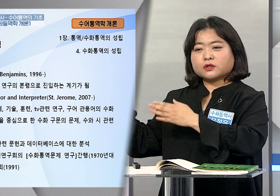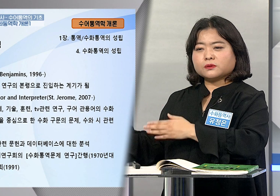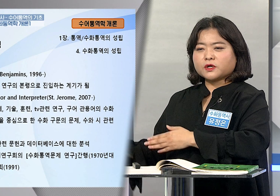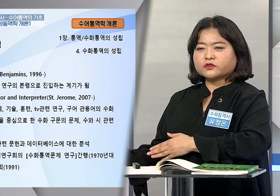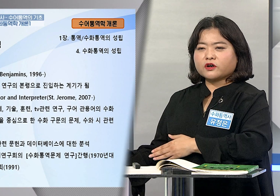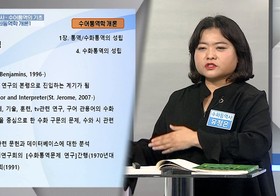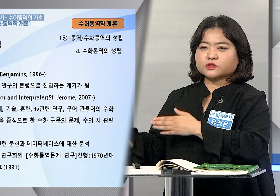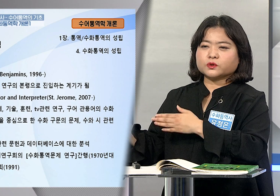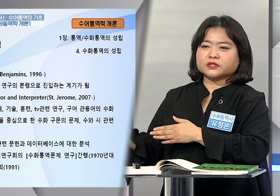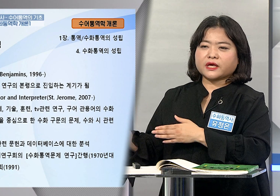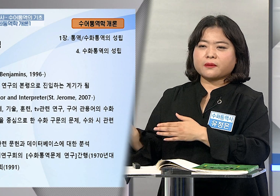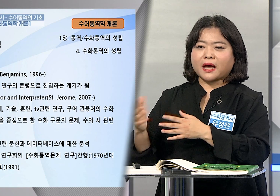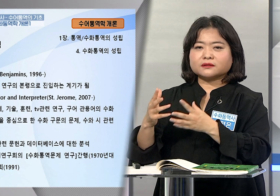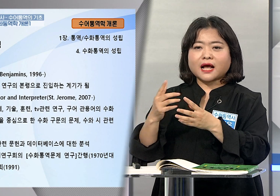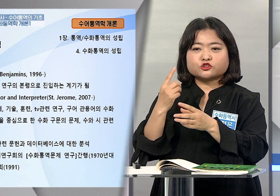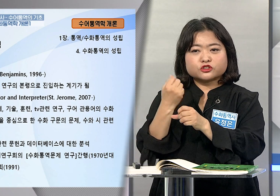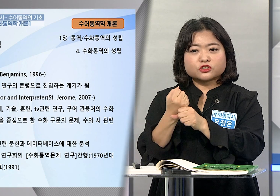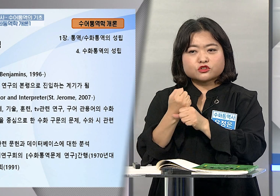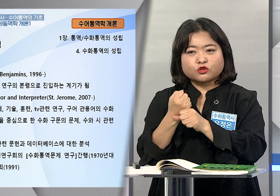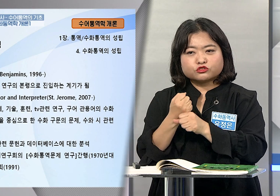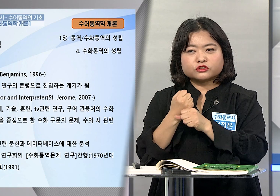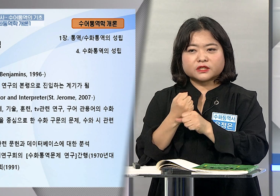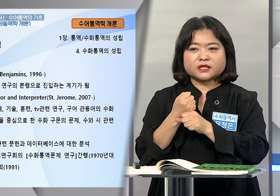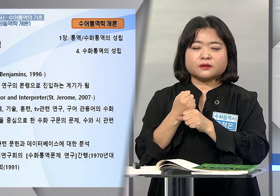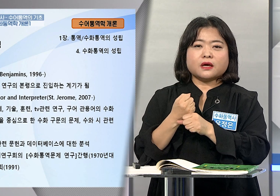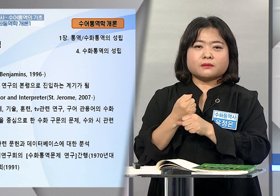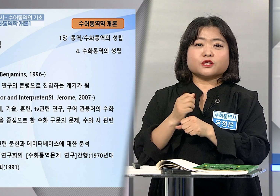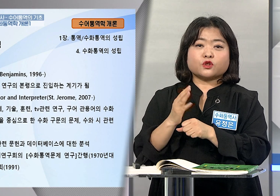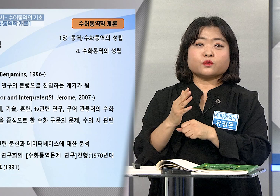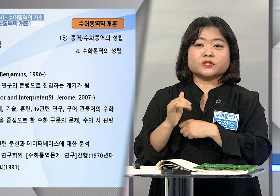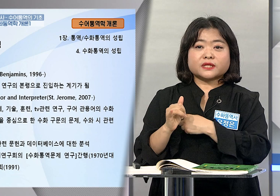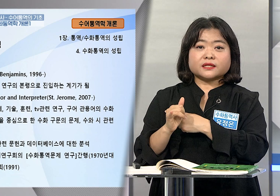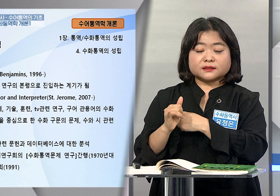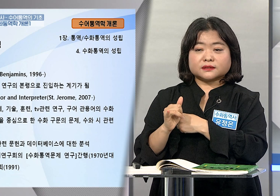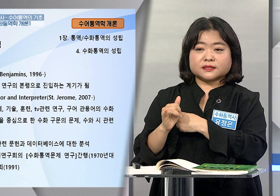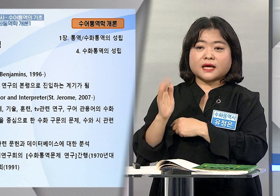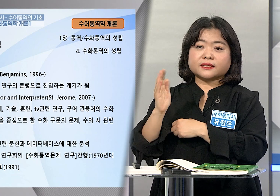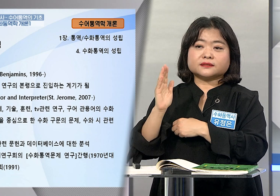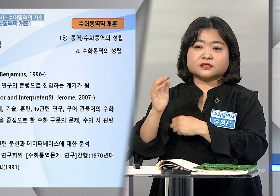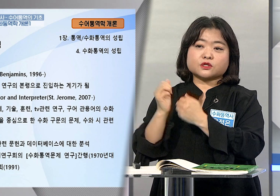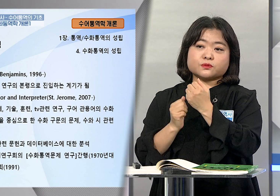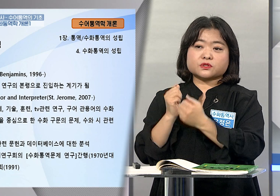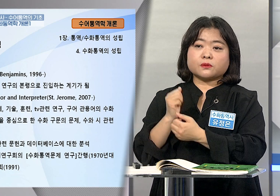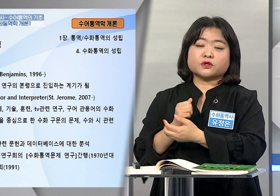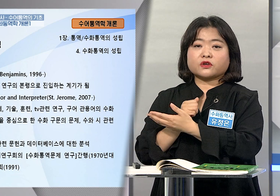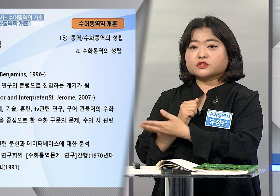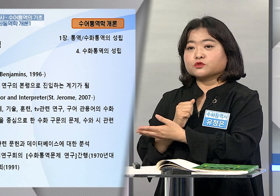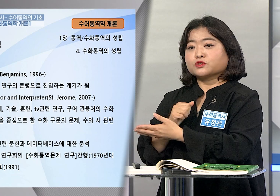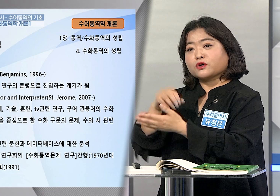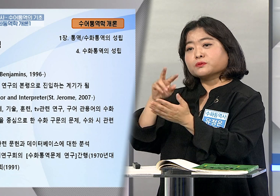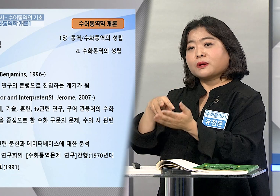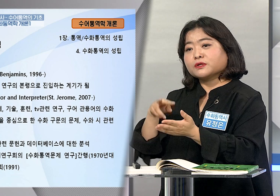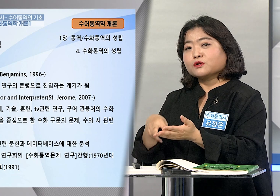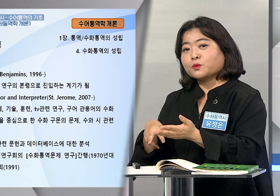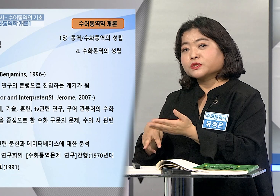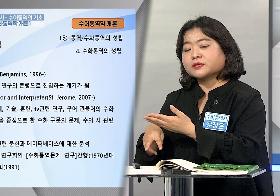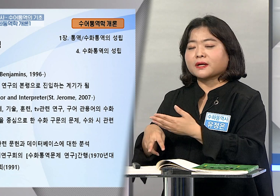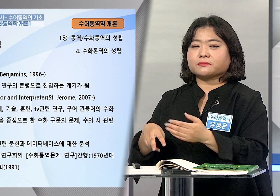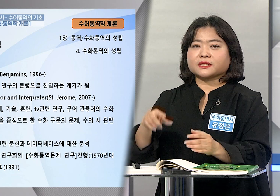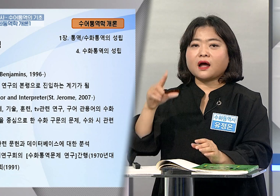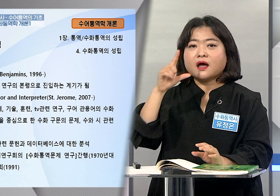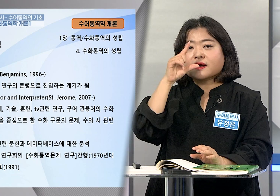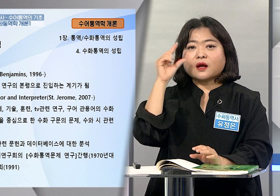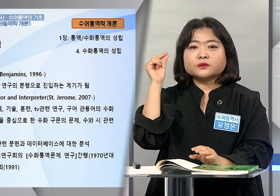쭉 설명되어지고 있는 게 많은 학술적인 연구들이 많이 되고 있다는 이야기들을 설명되어지고 있고 여러분이 한번